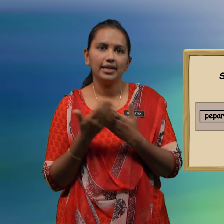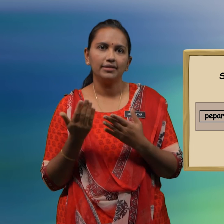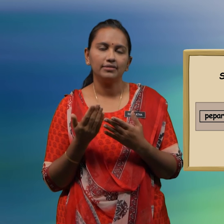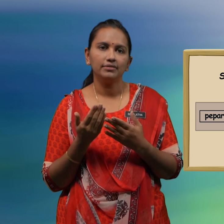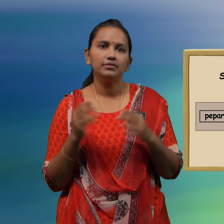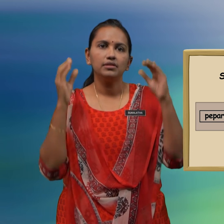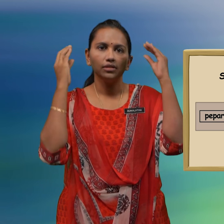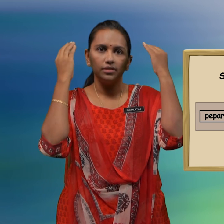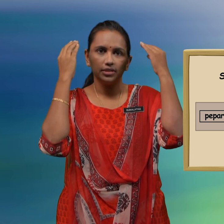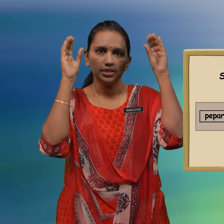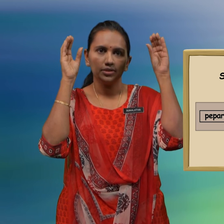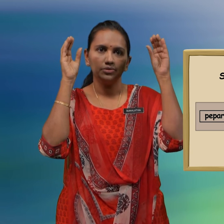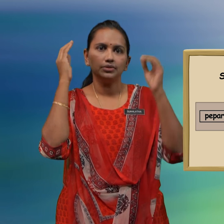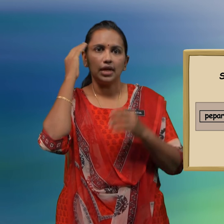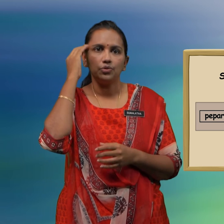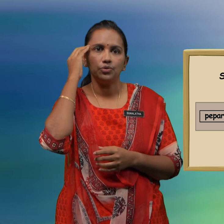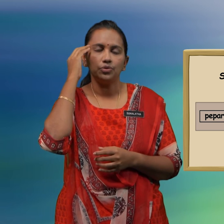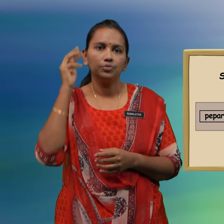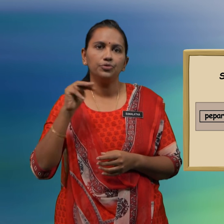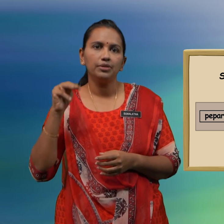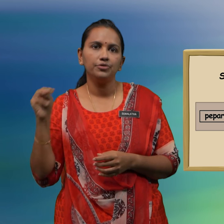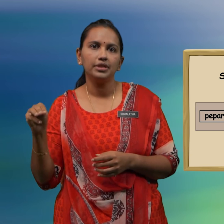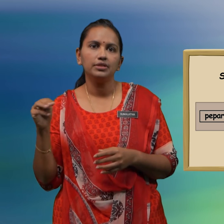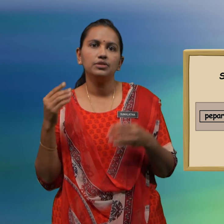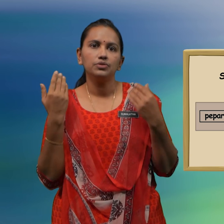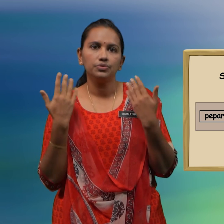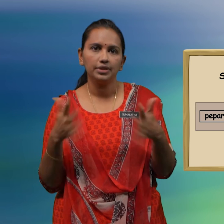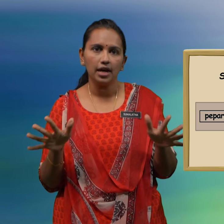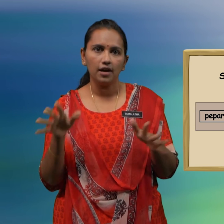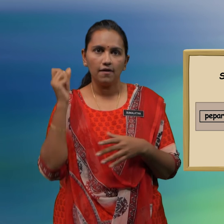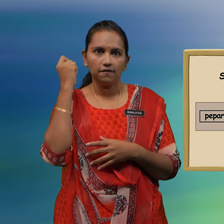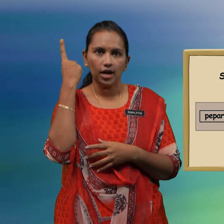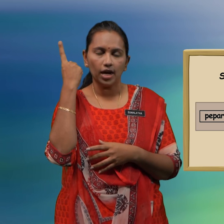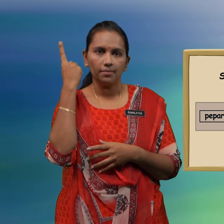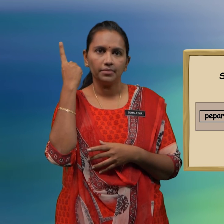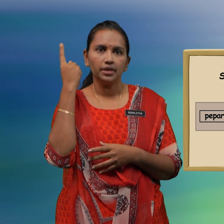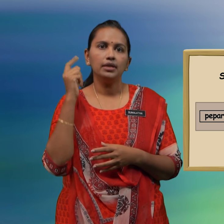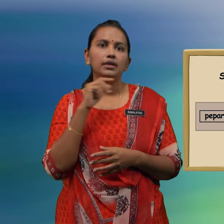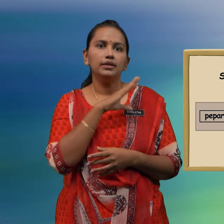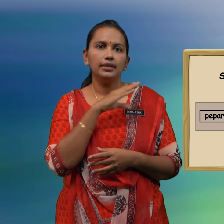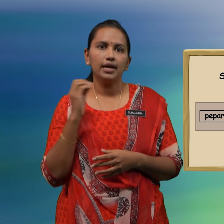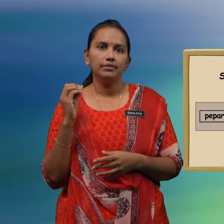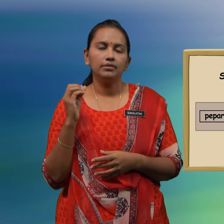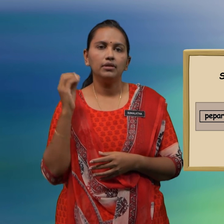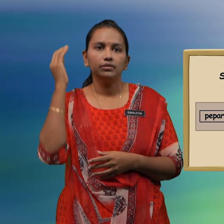kan? Cikgu tahu murid-murid sudah faham dan